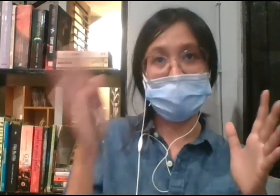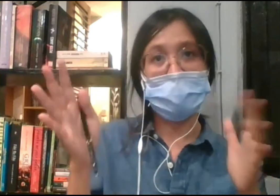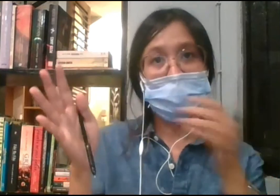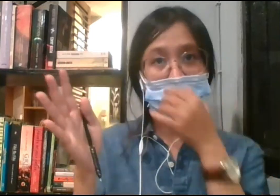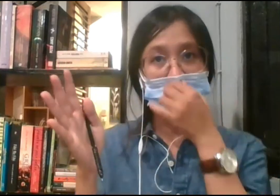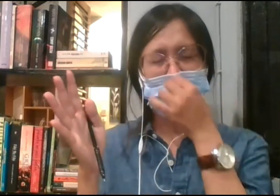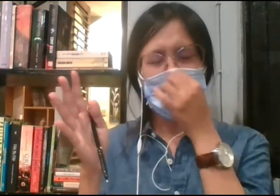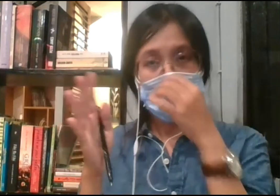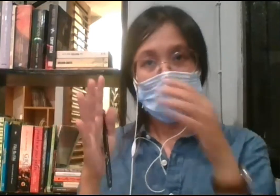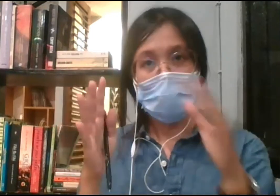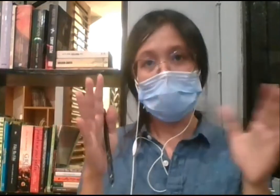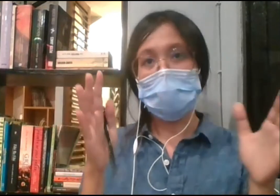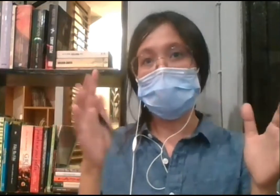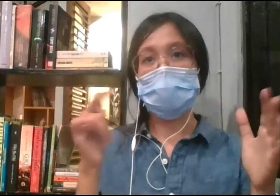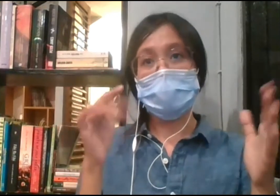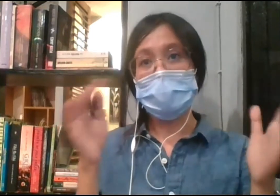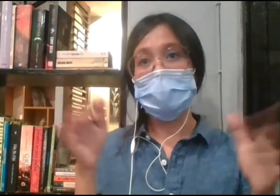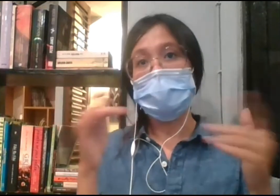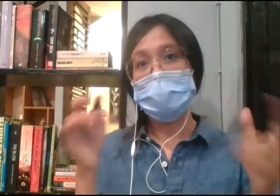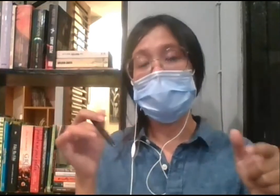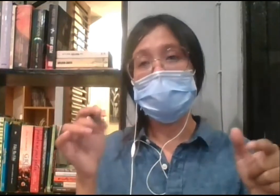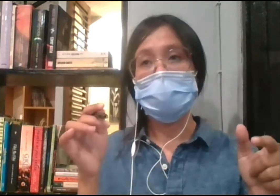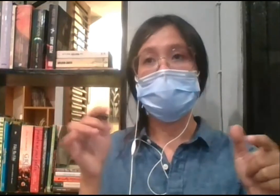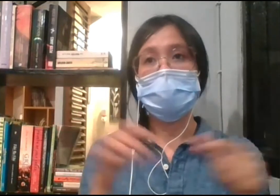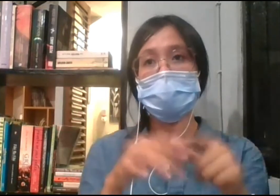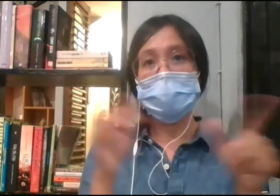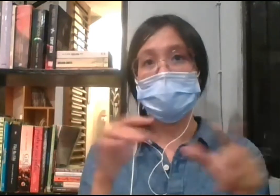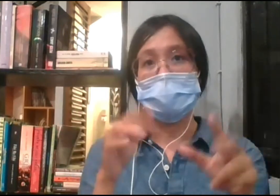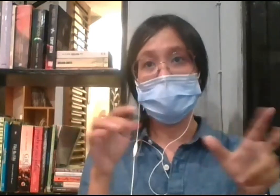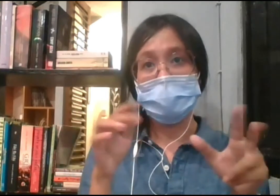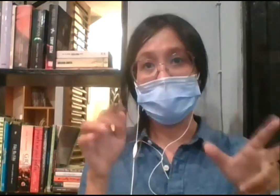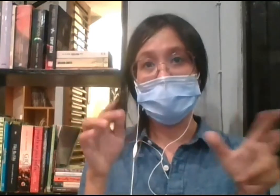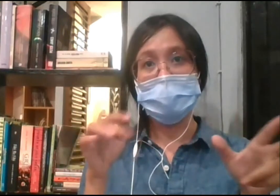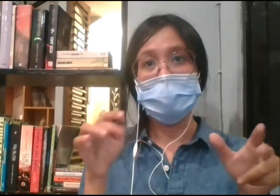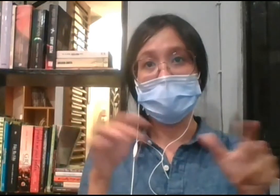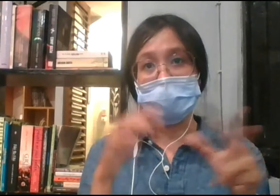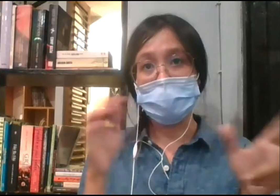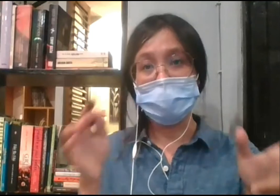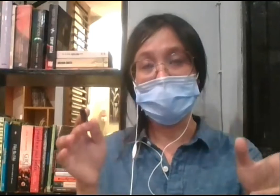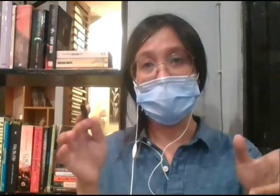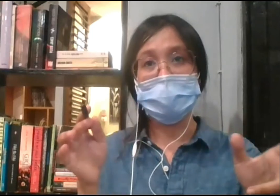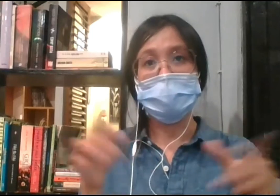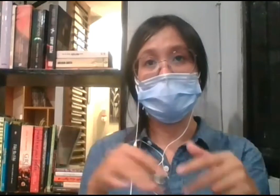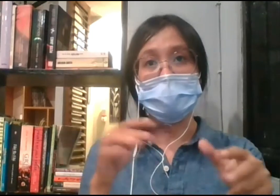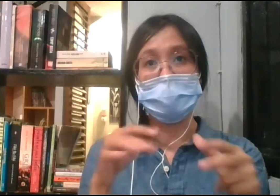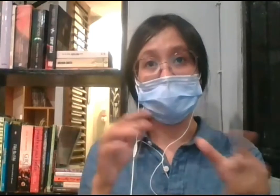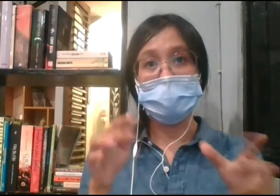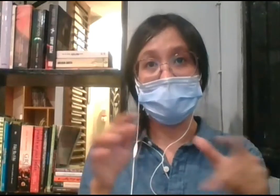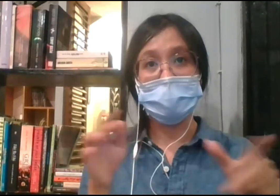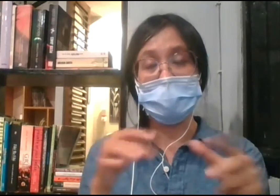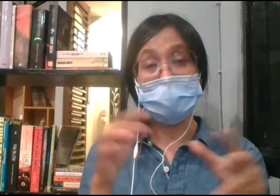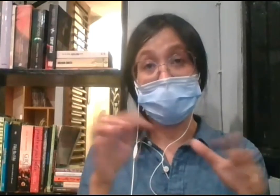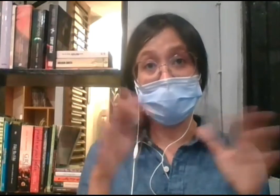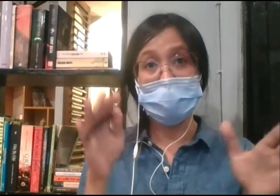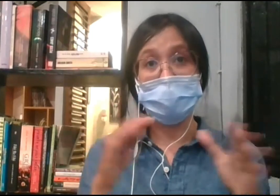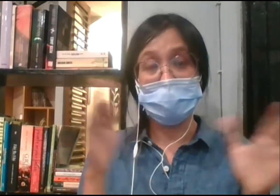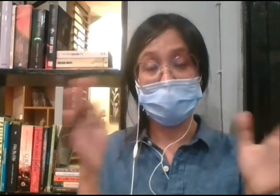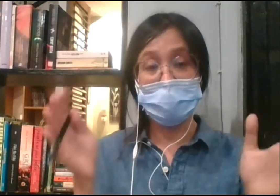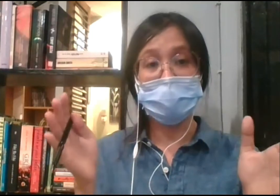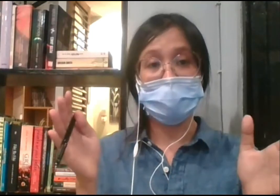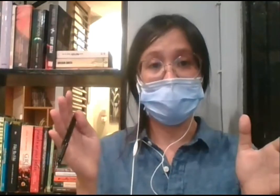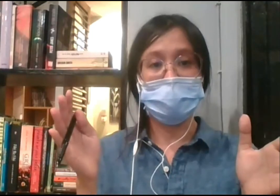punya dampak misalnya. Ya salah satu caranya adalah itu diperbincangkan di media sosial, bisa diperbincangkan dalam